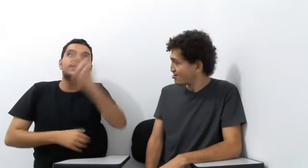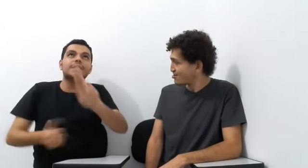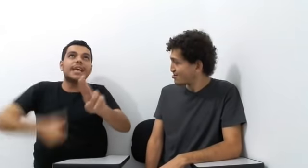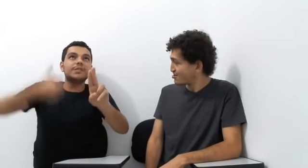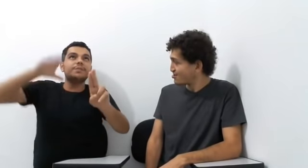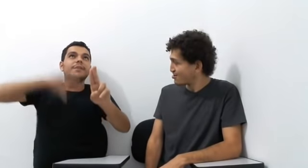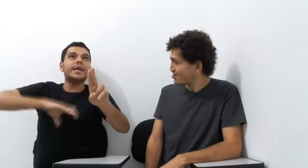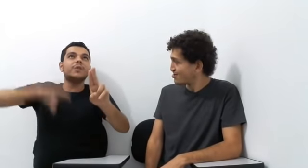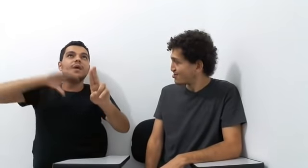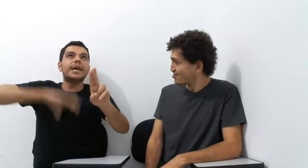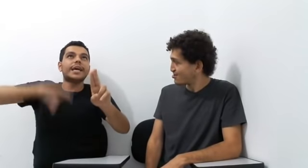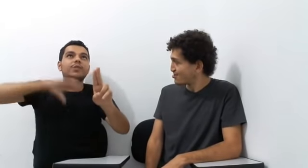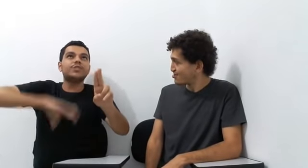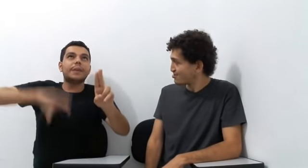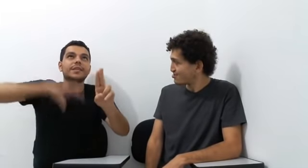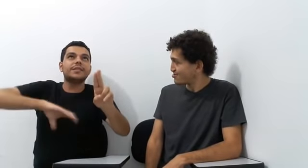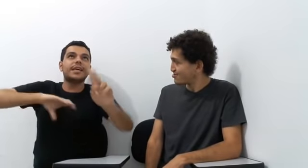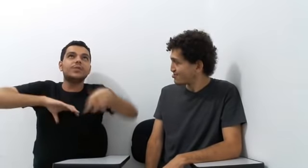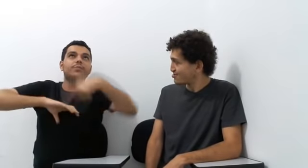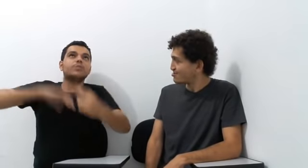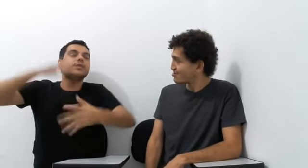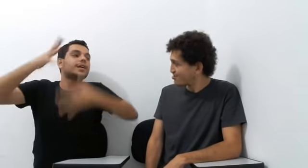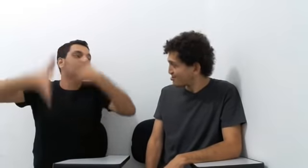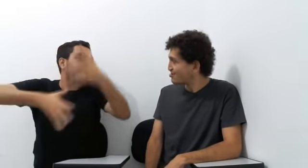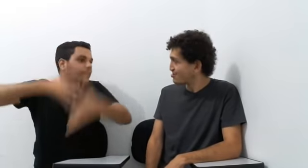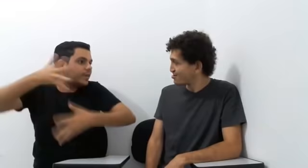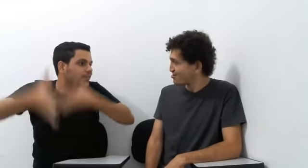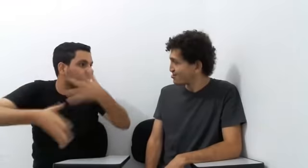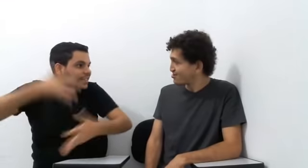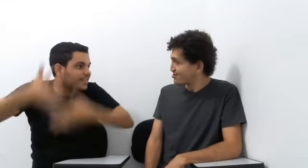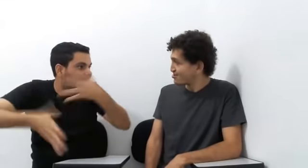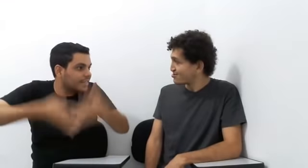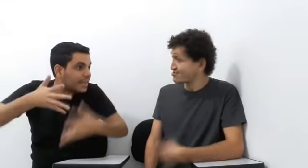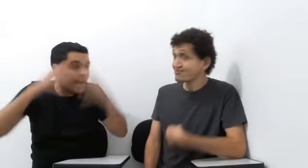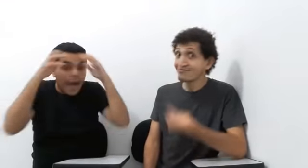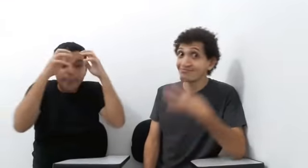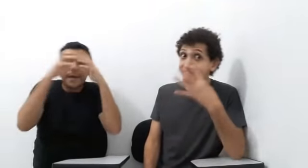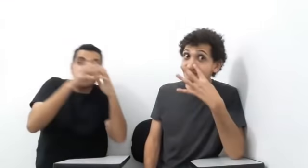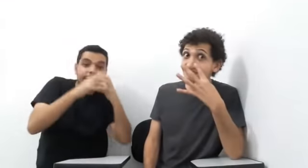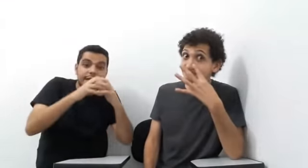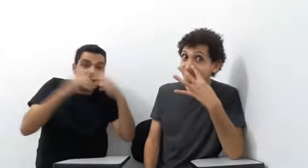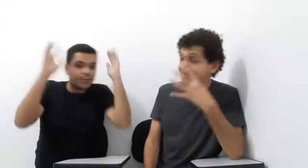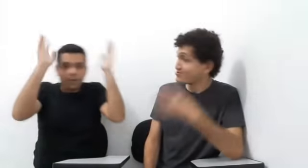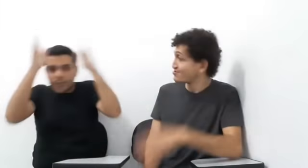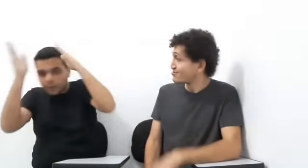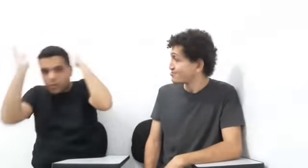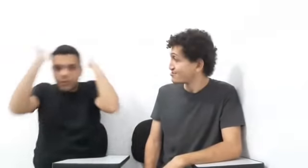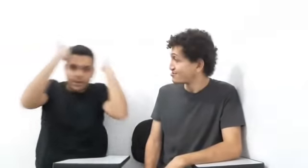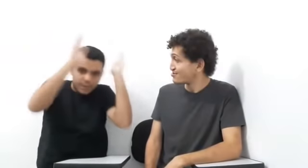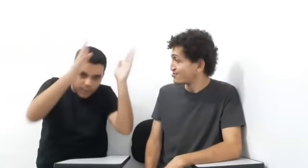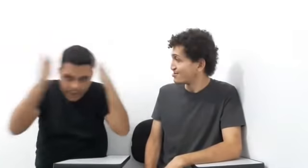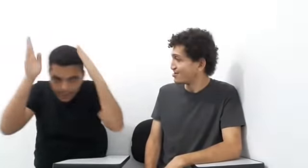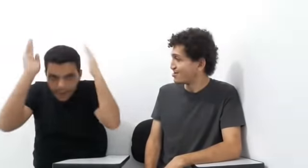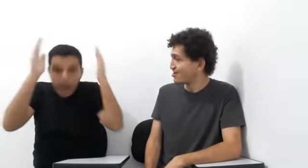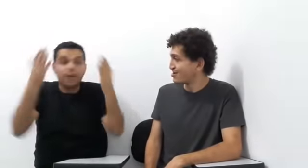sinais, primeiro eu já pensei em língua portuguesa e depois sinalizei. A minha cabeça, eu fico meio tonto assim quando acabar,